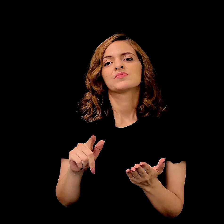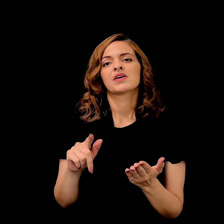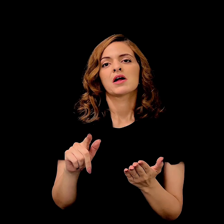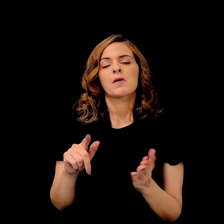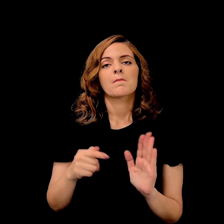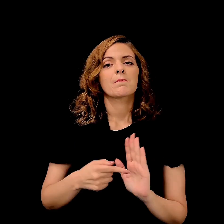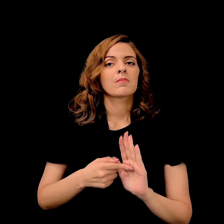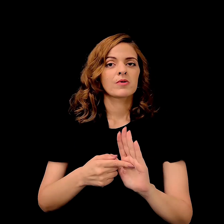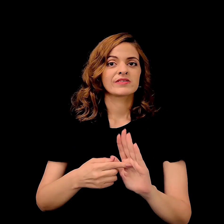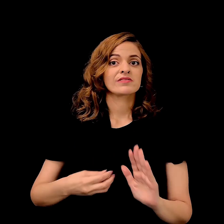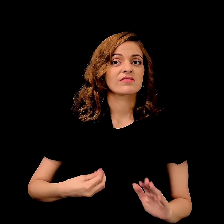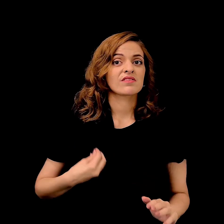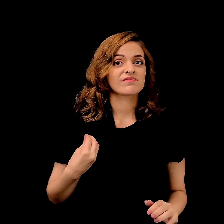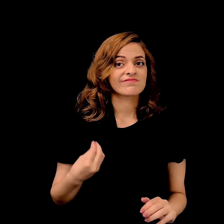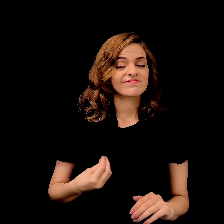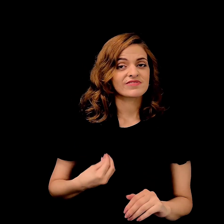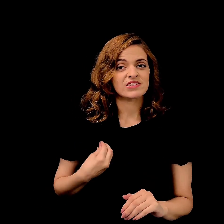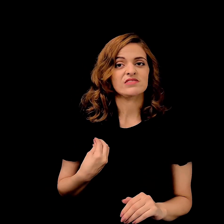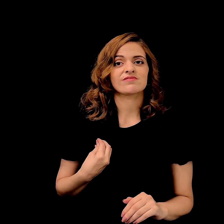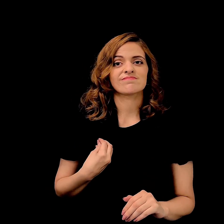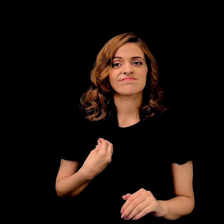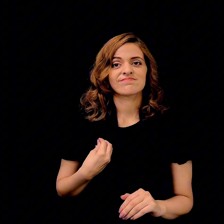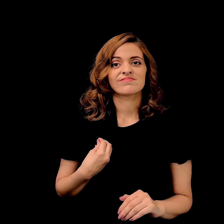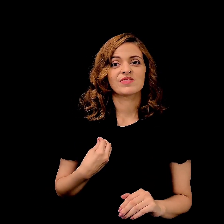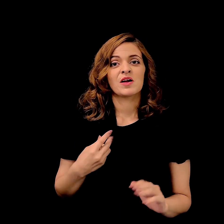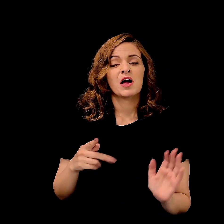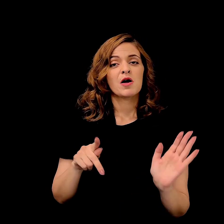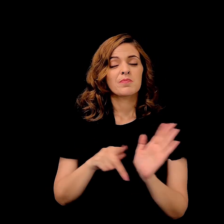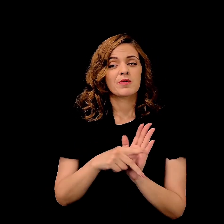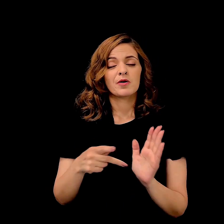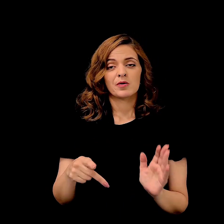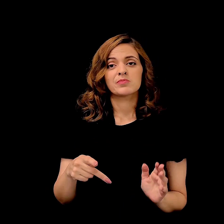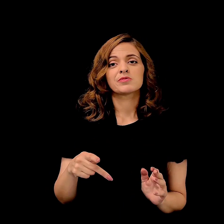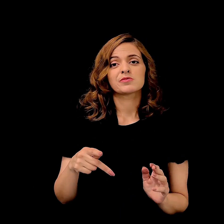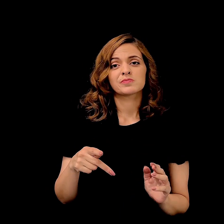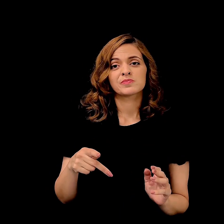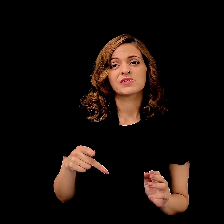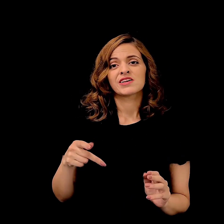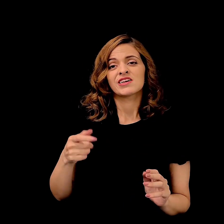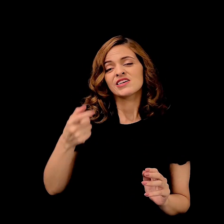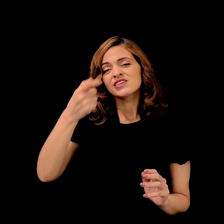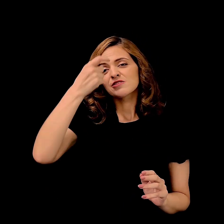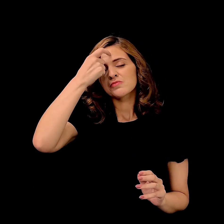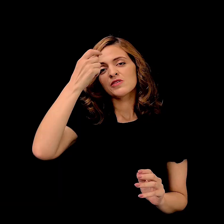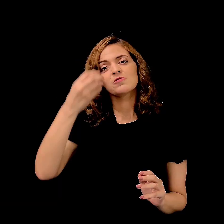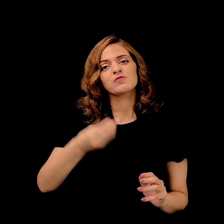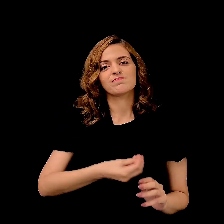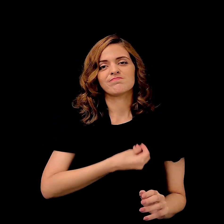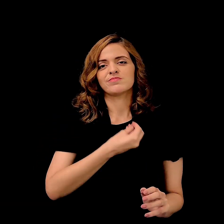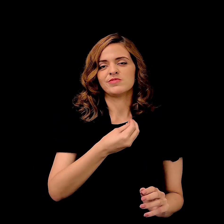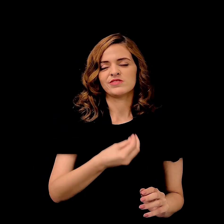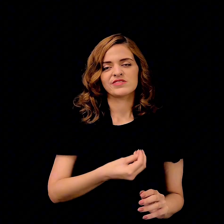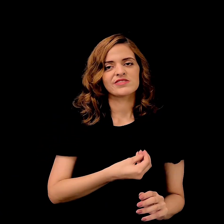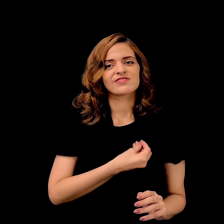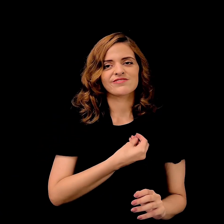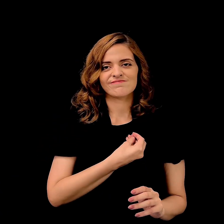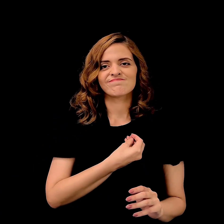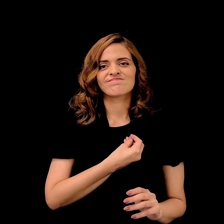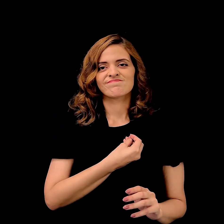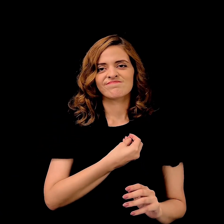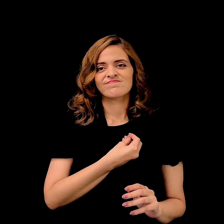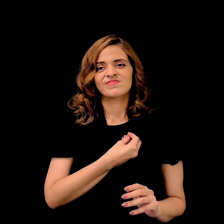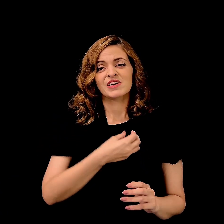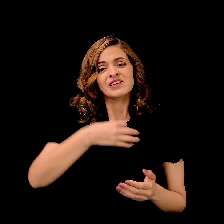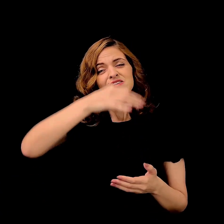vida. A palavra de Deus é espírito e vida. Espírito e